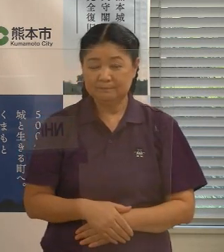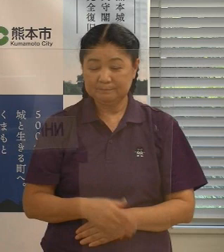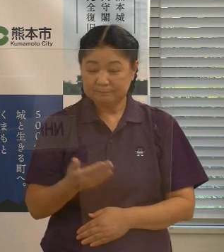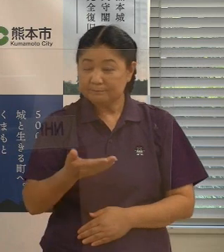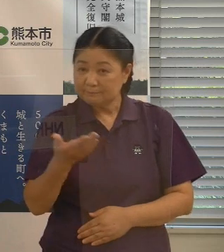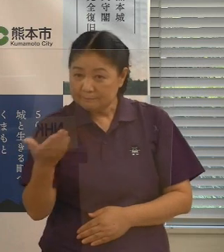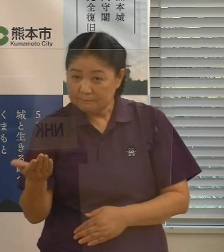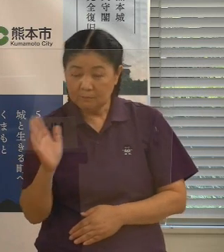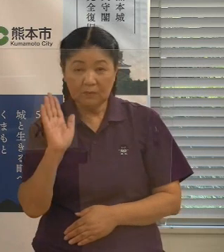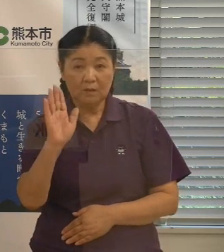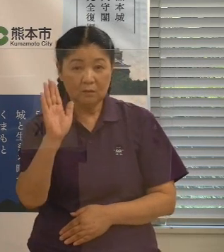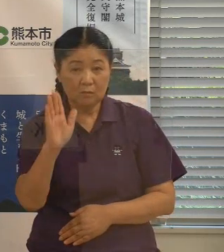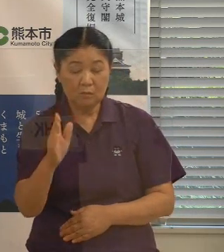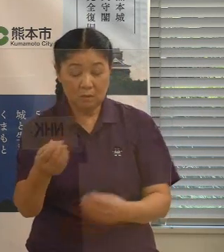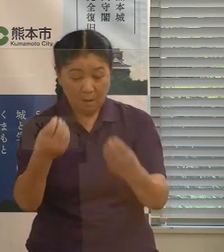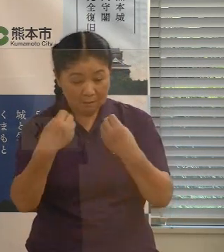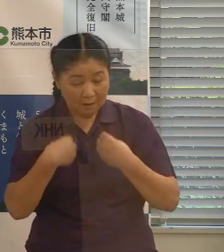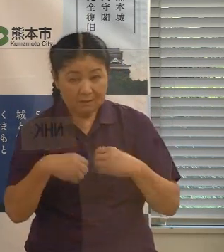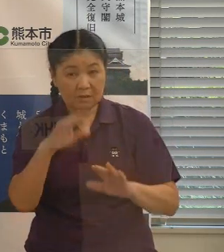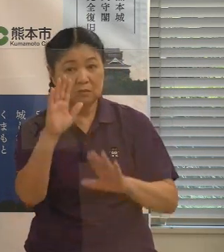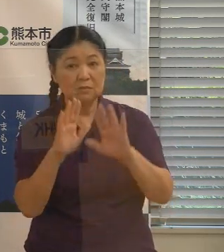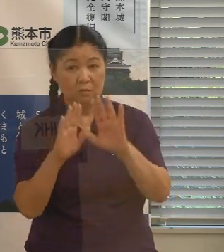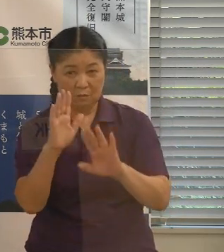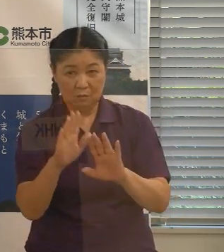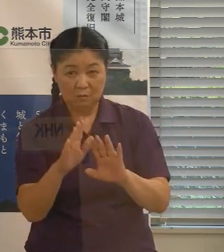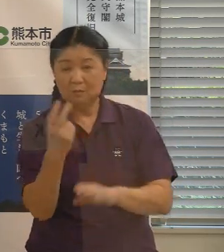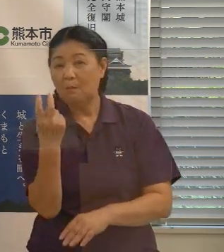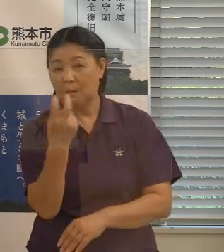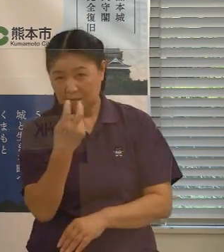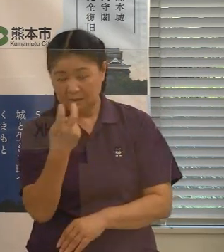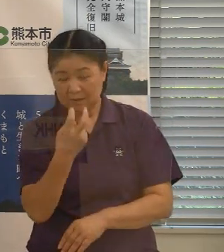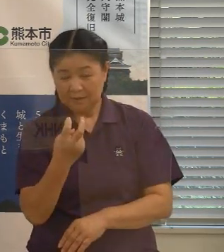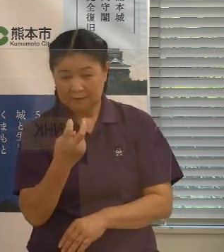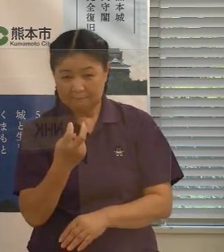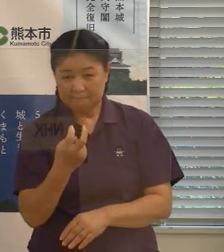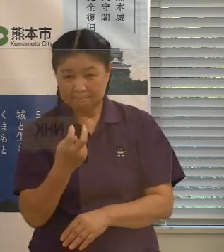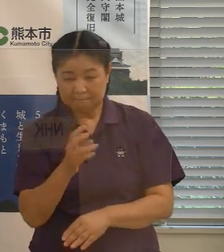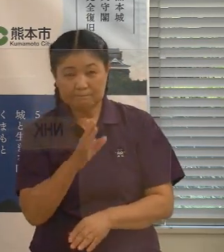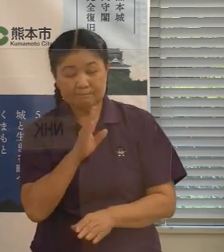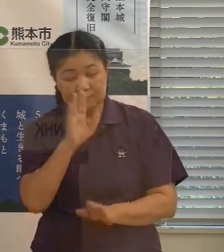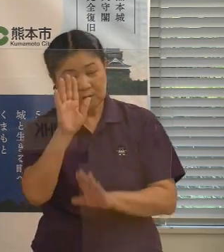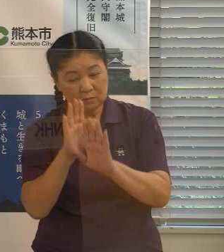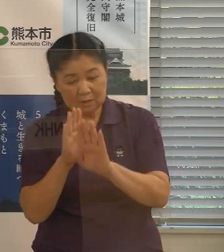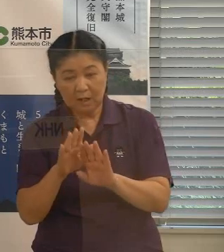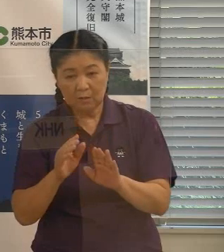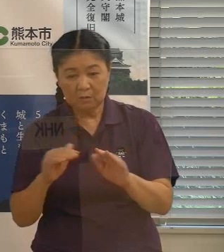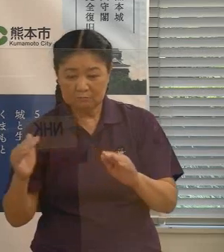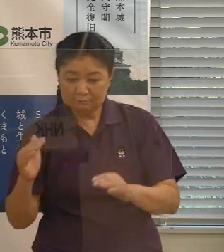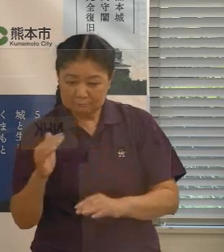次に今後の感染状況につきまして、直近の感染実績を踏まえた